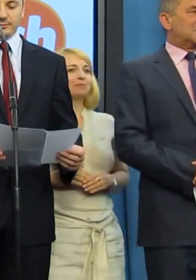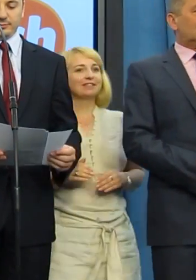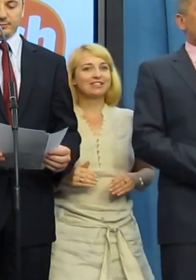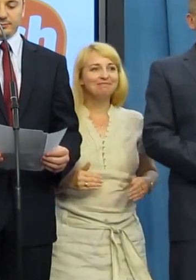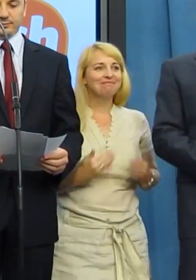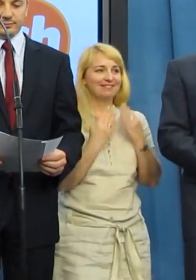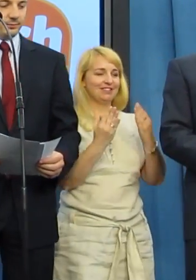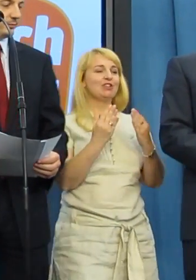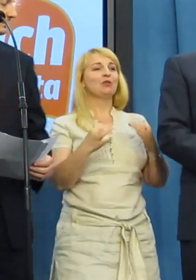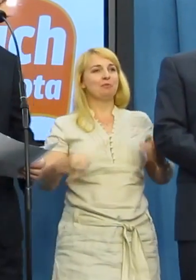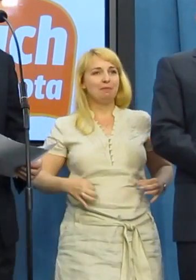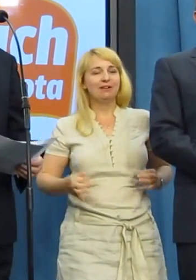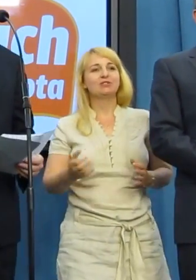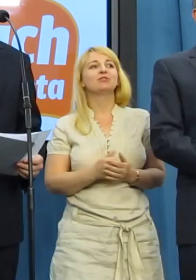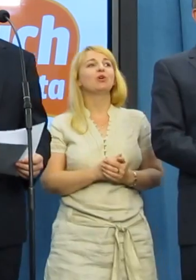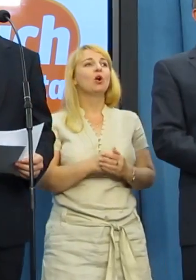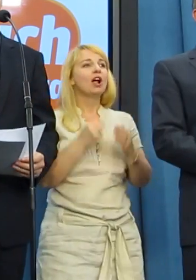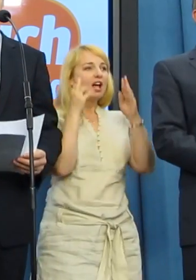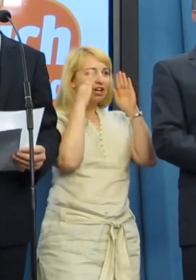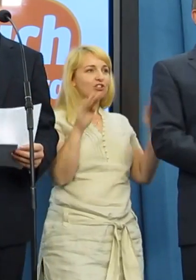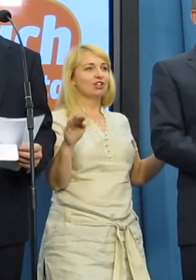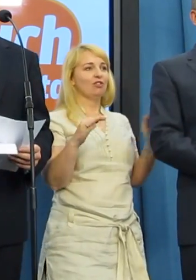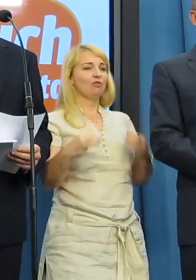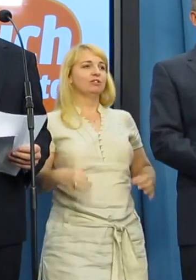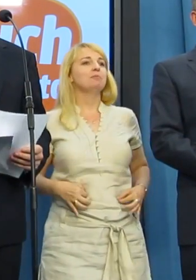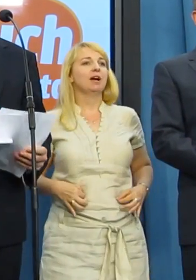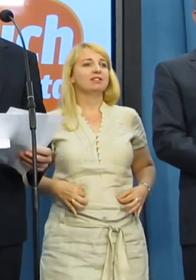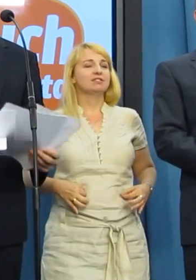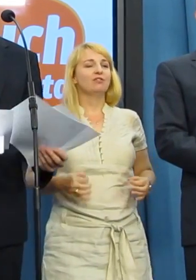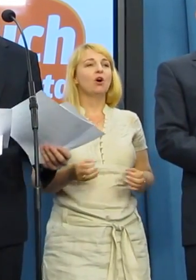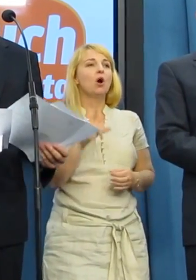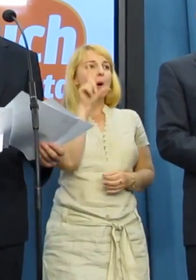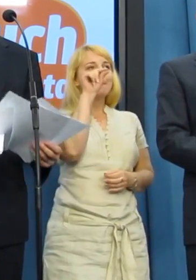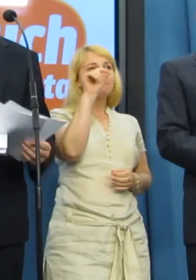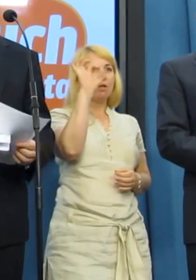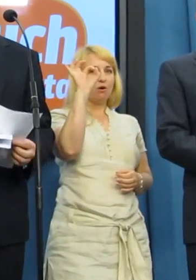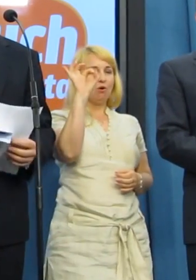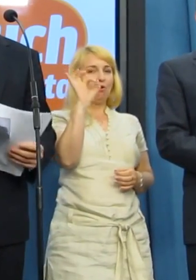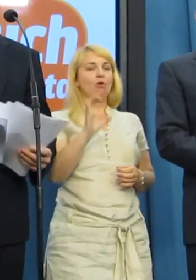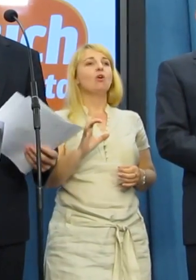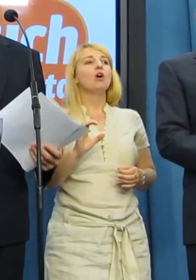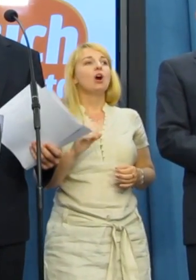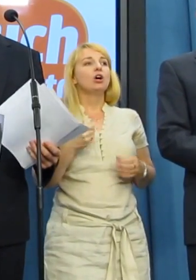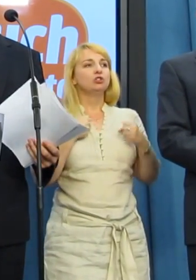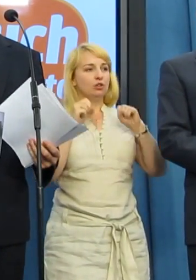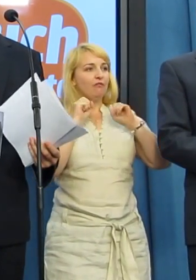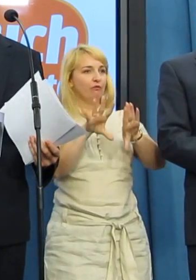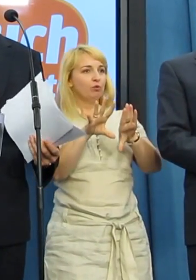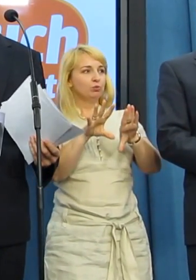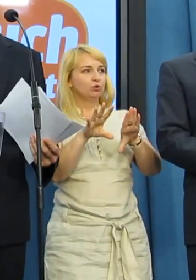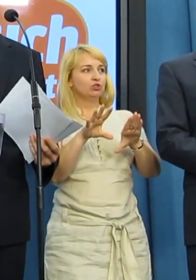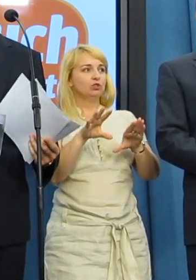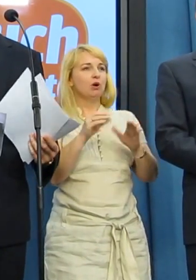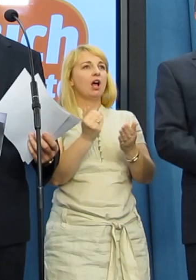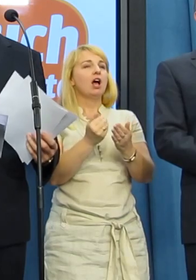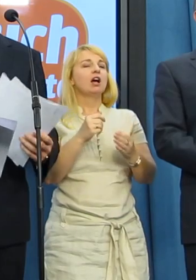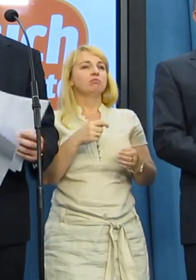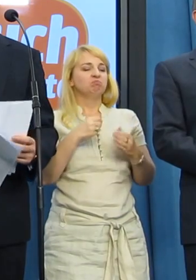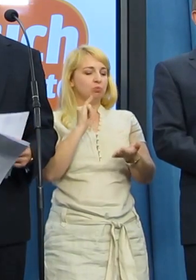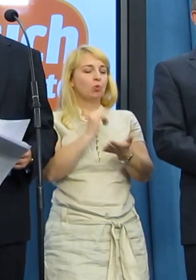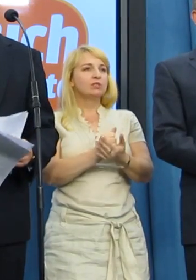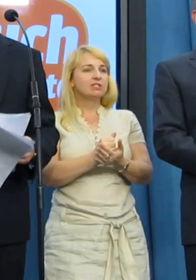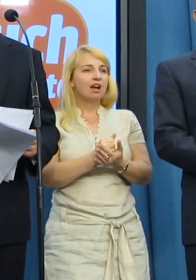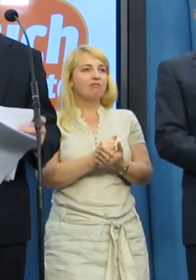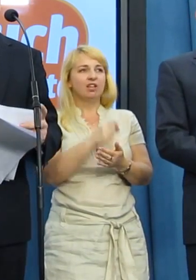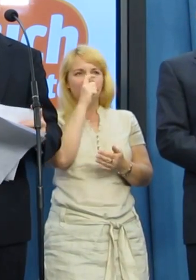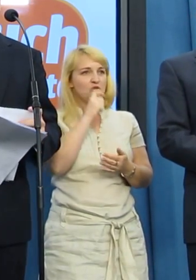dobry państwu. Szanowni państwo, Platforma Obywatelska wypuściła kolejnego bubla w